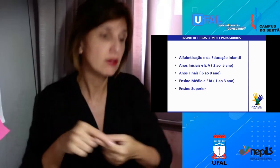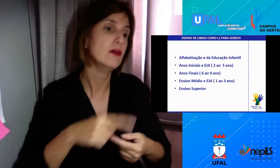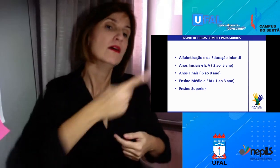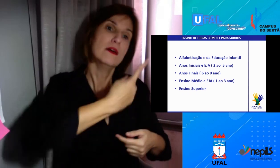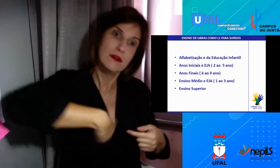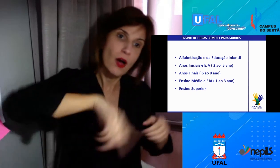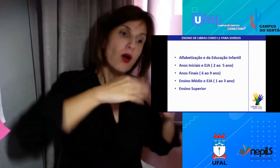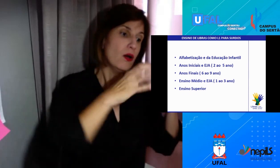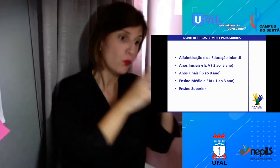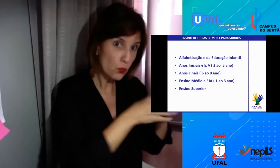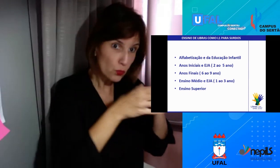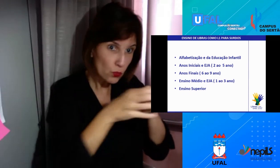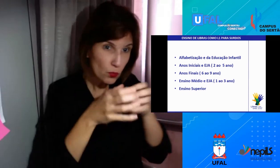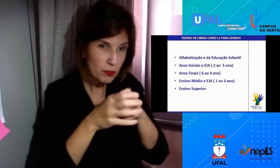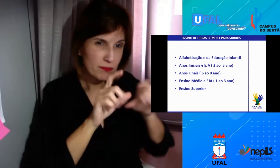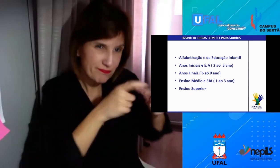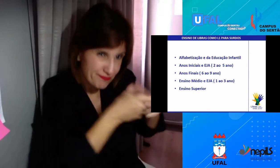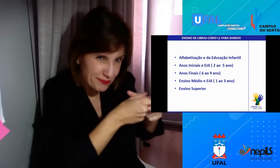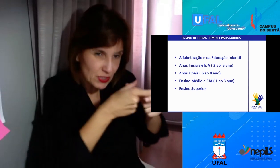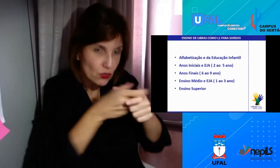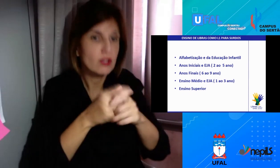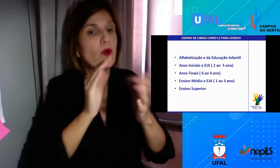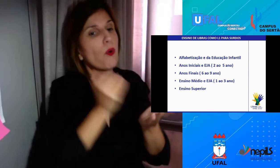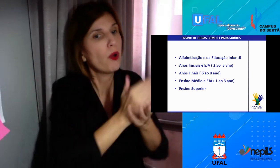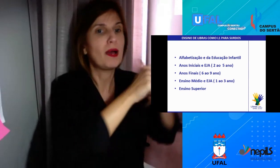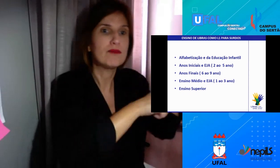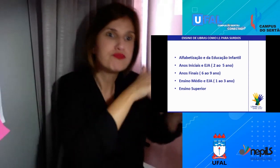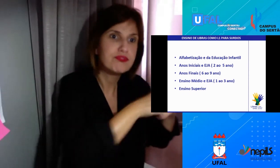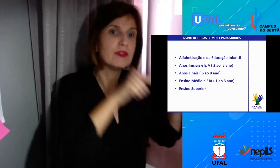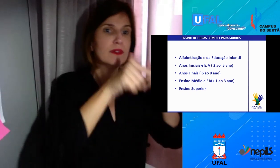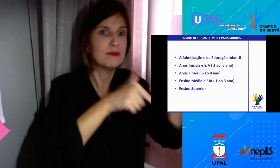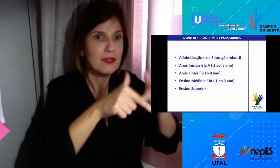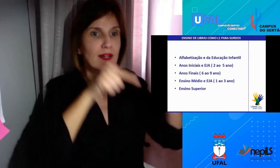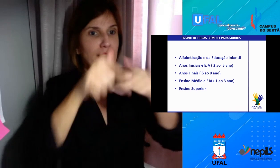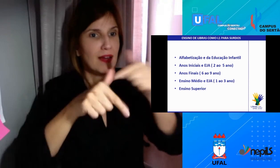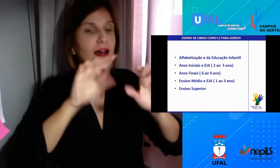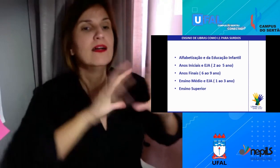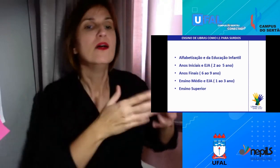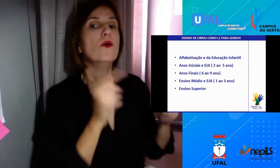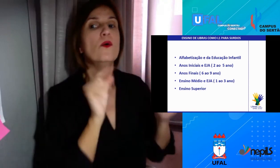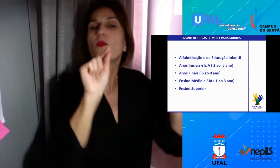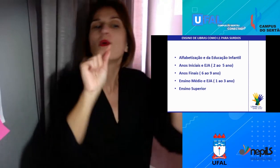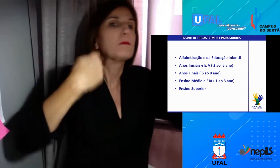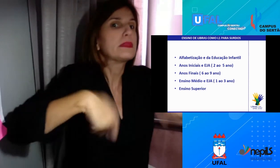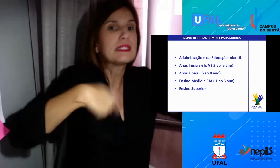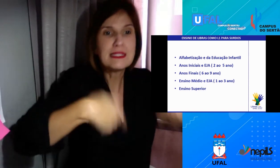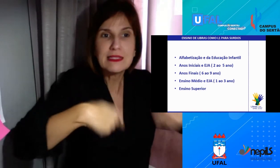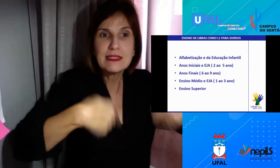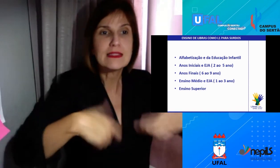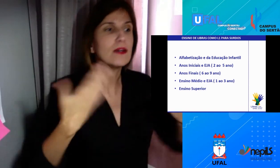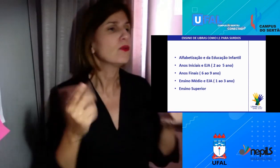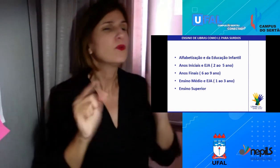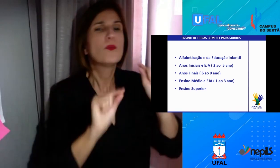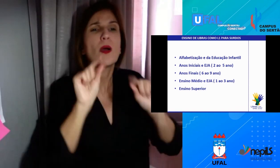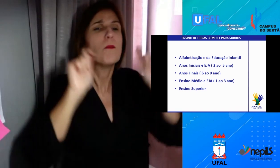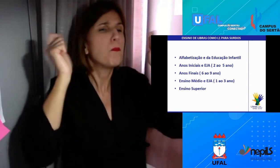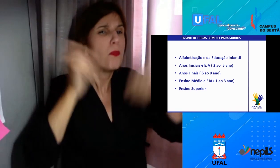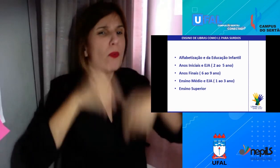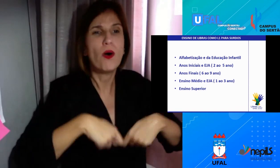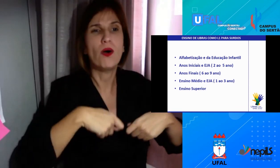o conhecimento de cada um, com base nesses núcleos, né, de ensino, alfabetização, anos